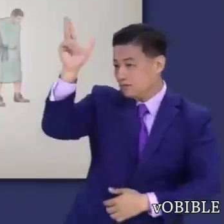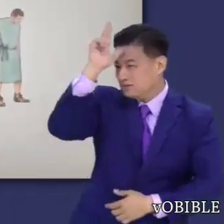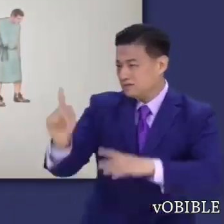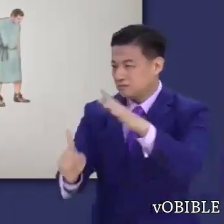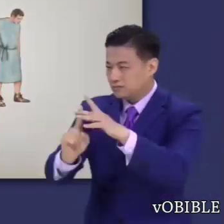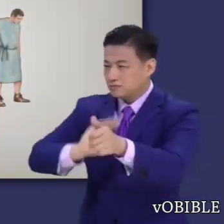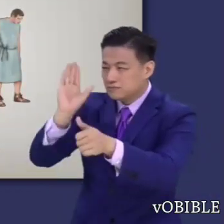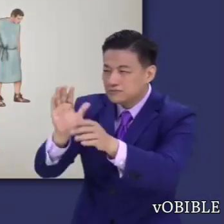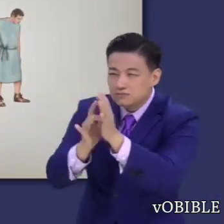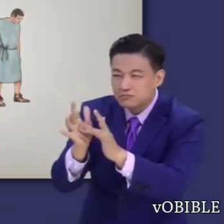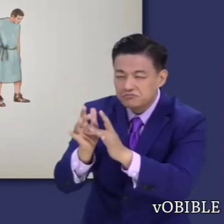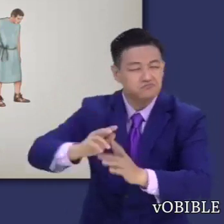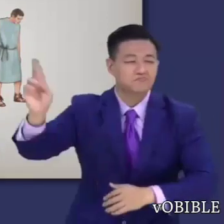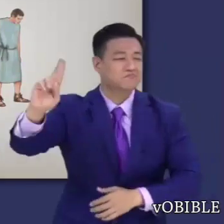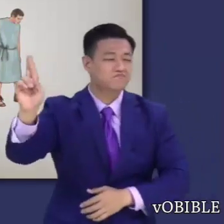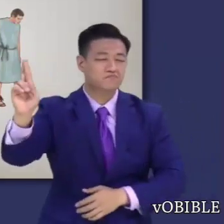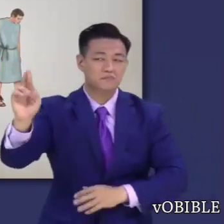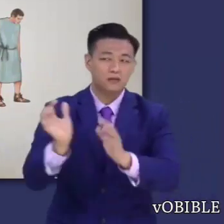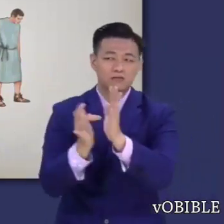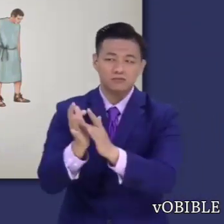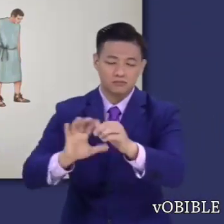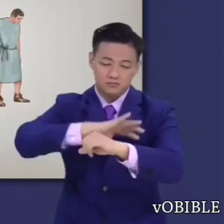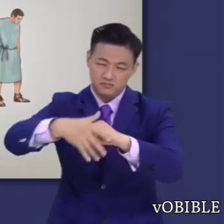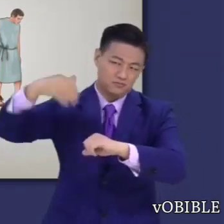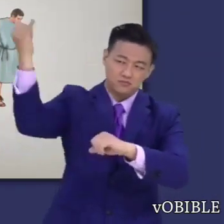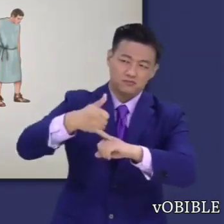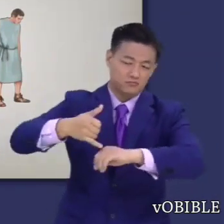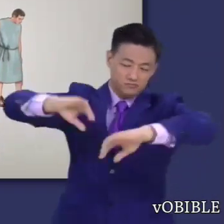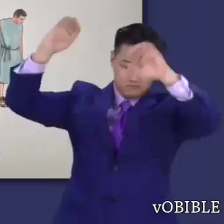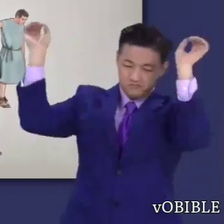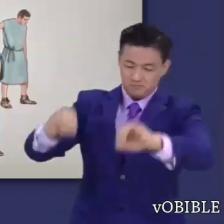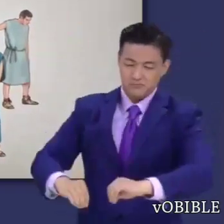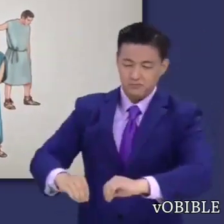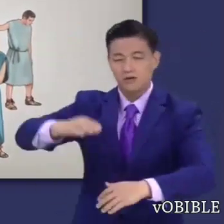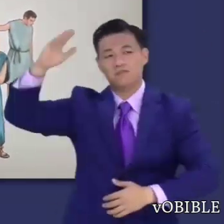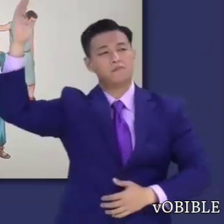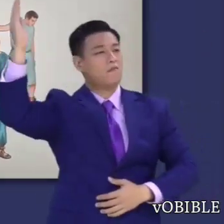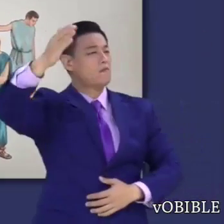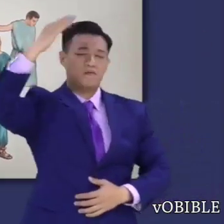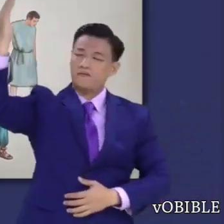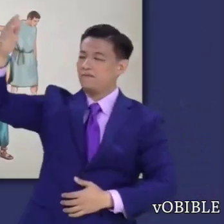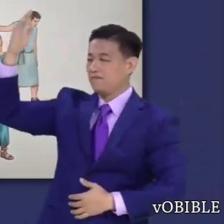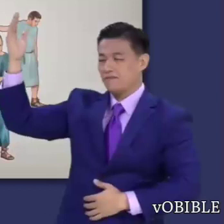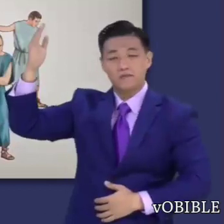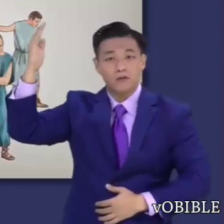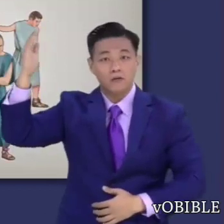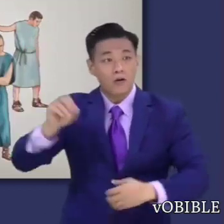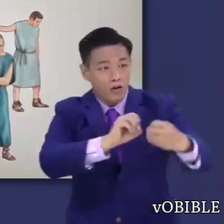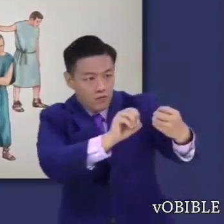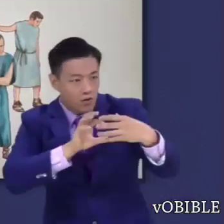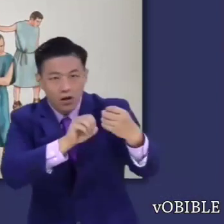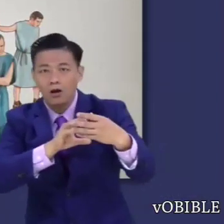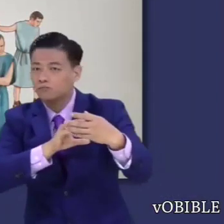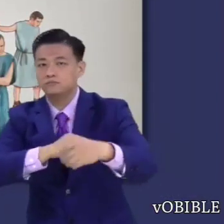告要提防基督的敌人，他们散播错误的道理，例如耶稣不是基督，或上帝的